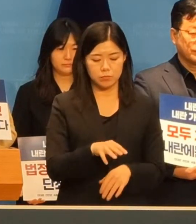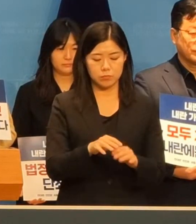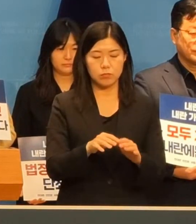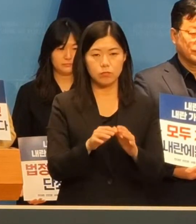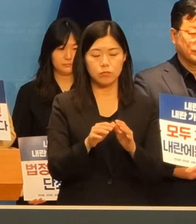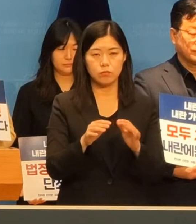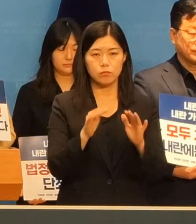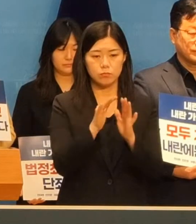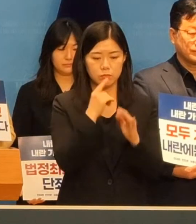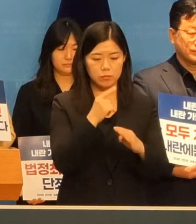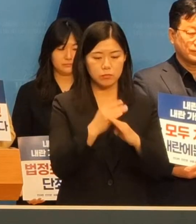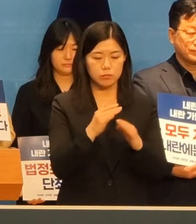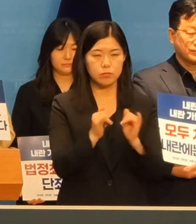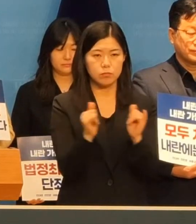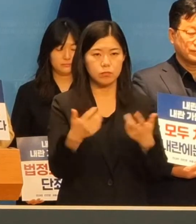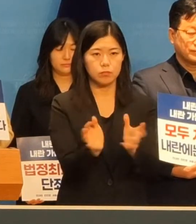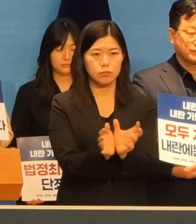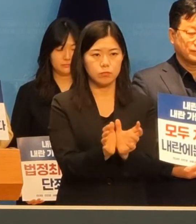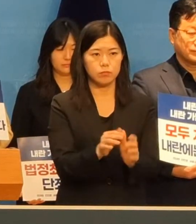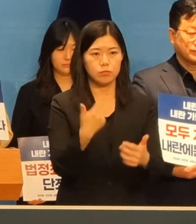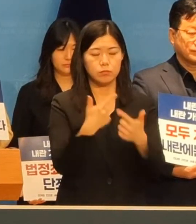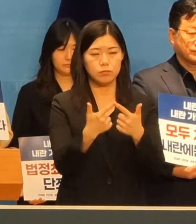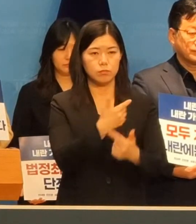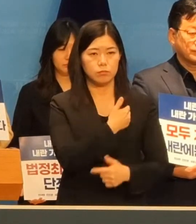모임, 부산당당